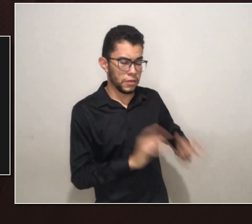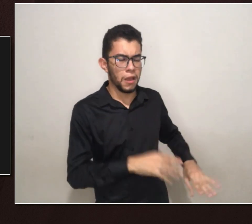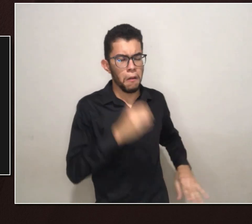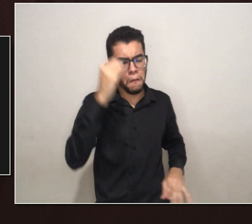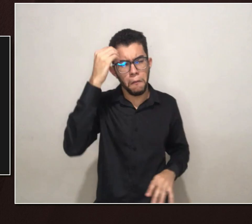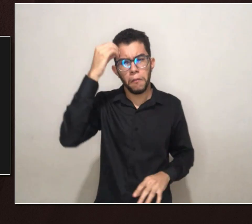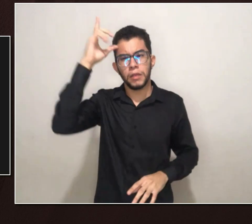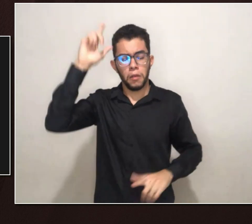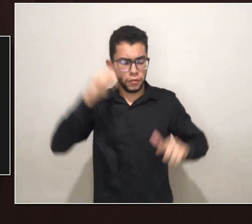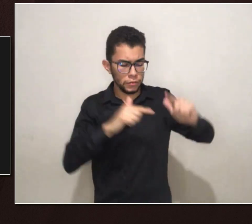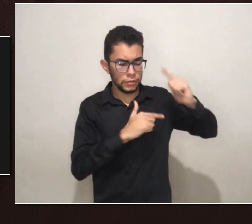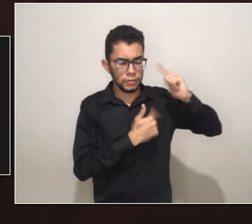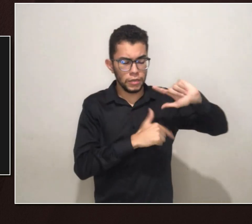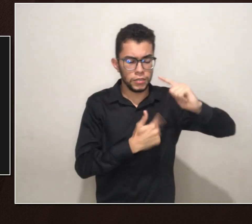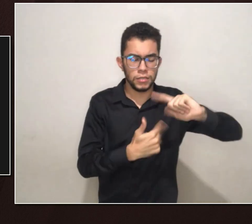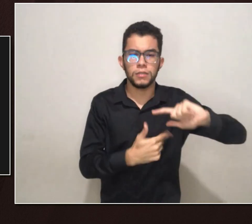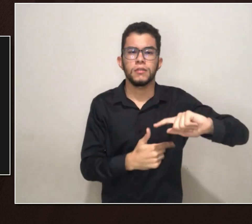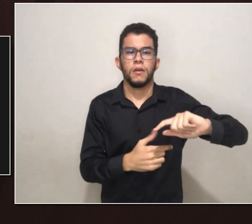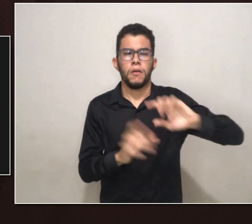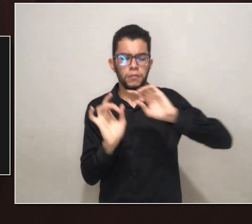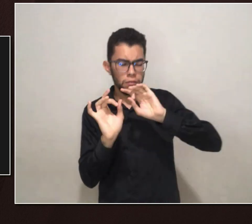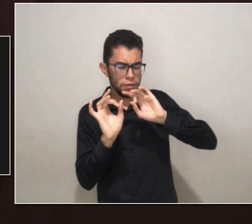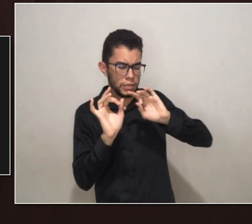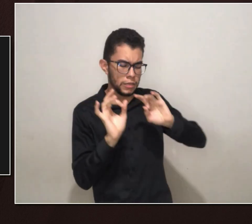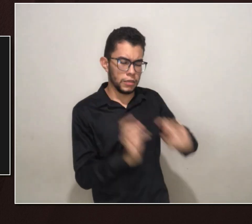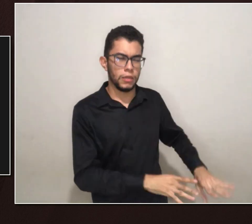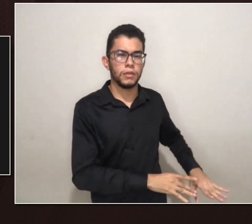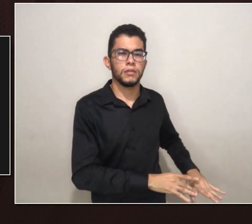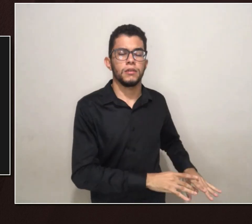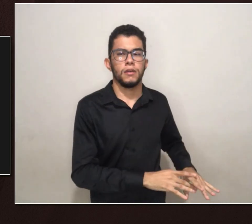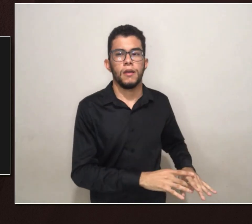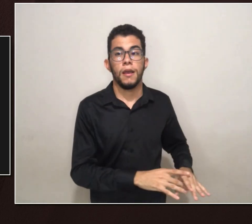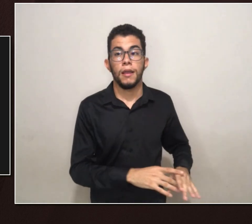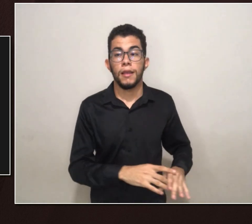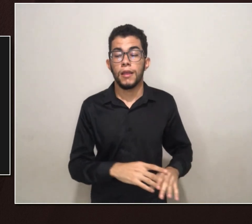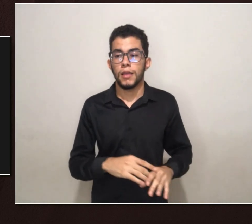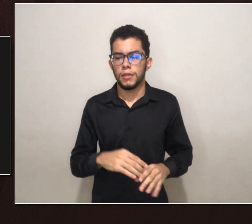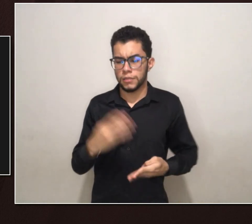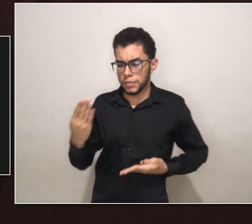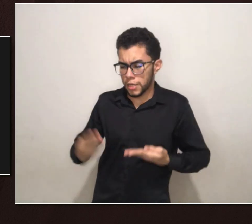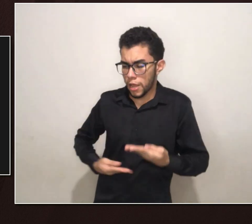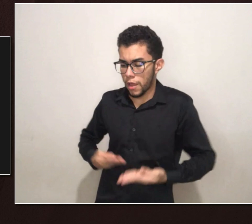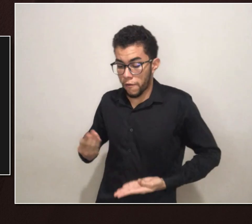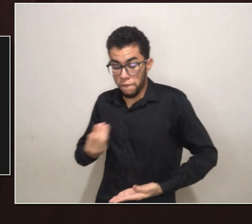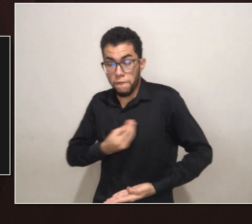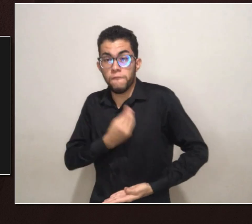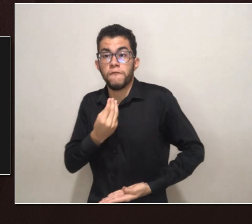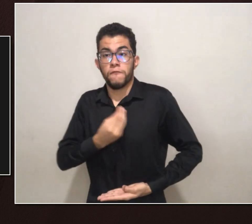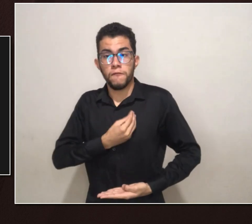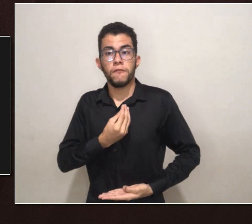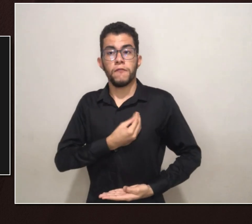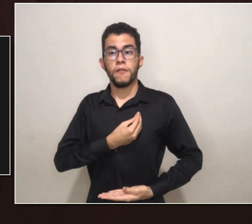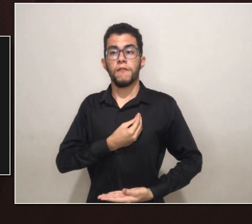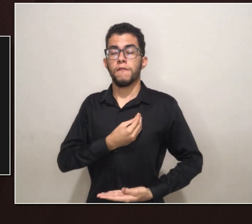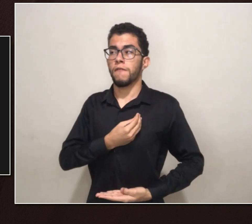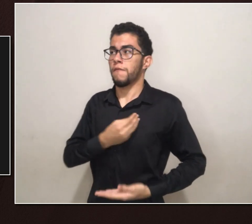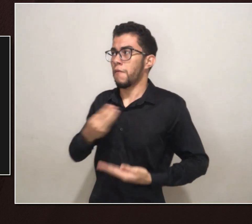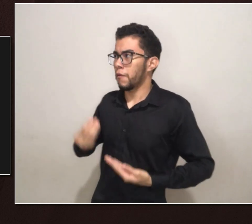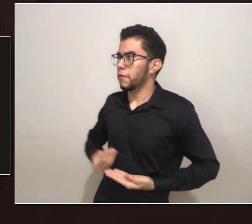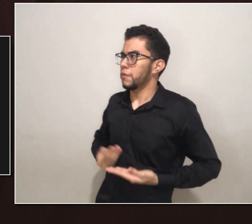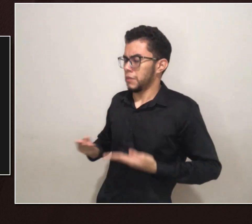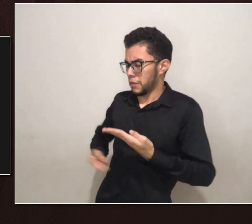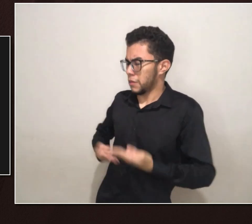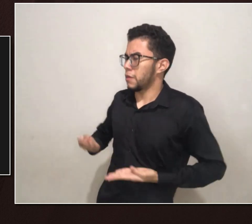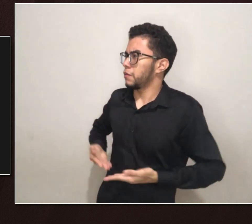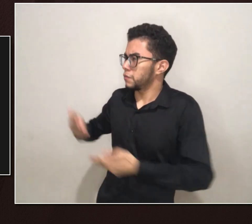muchos conceptos, ¿no? Y poder tener una manera viva para poder servir al Señor. Amamos al Señor. El hermano necesita poder